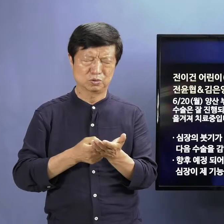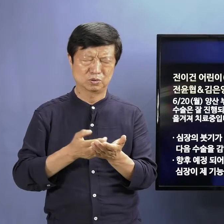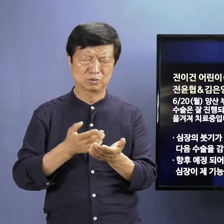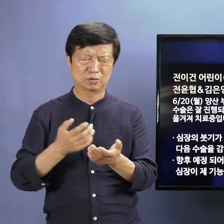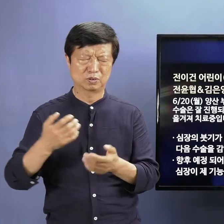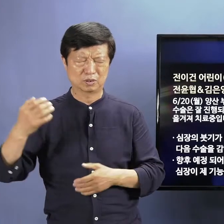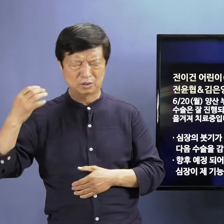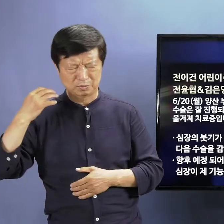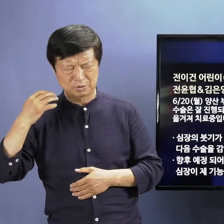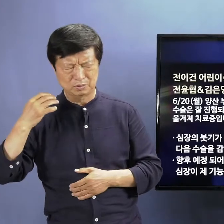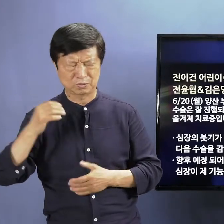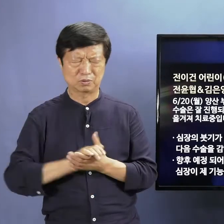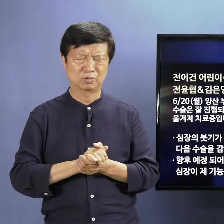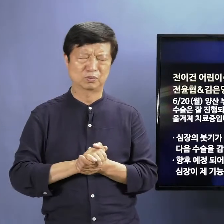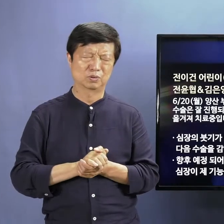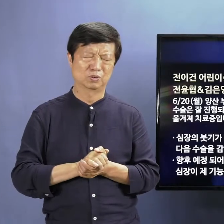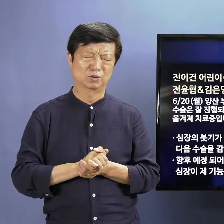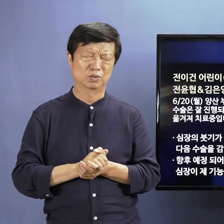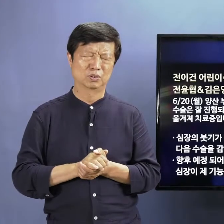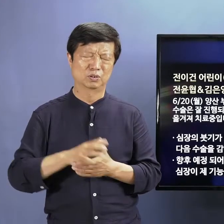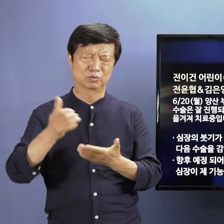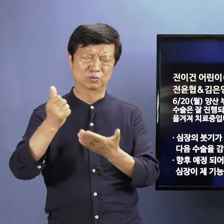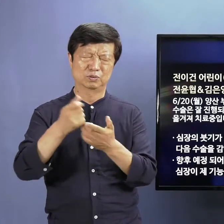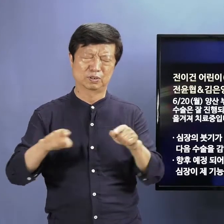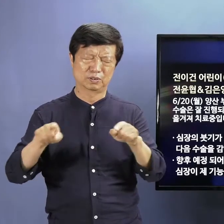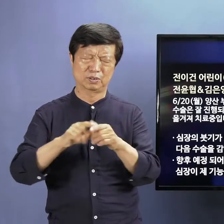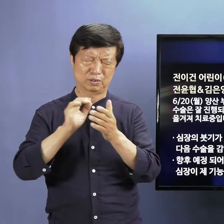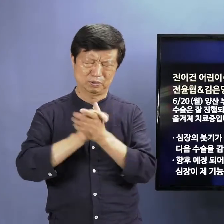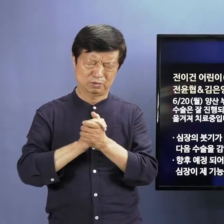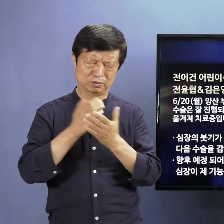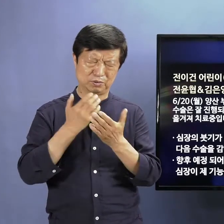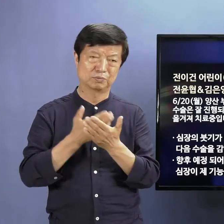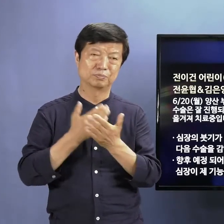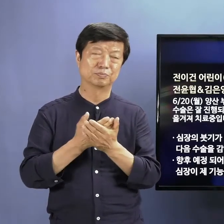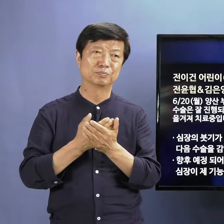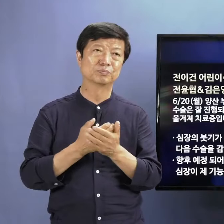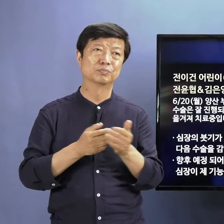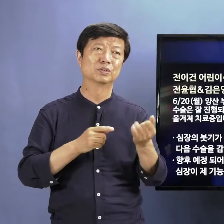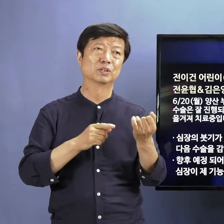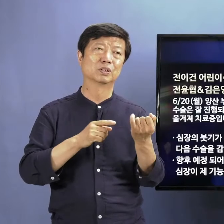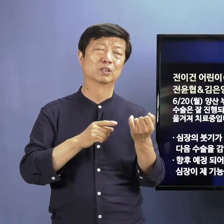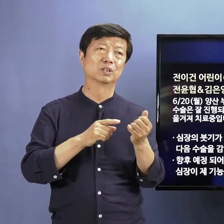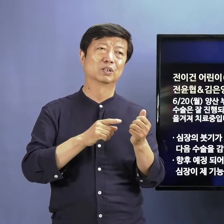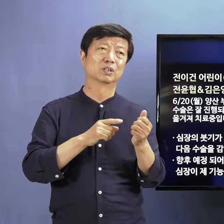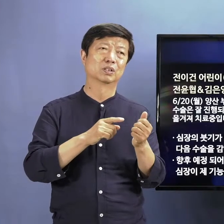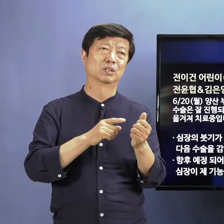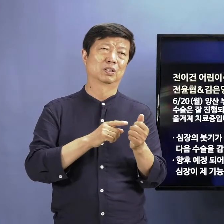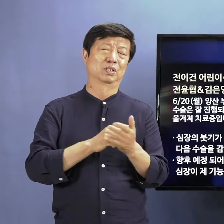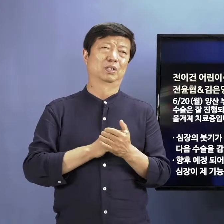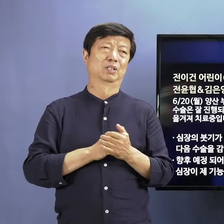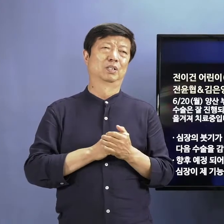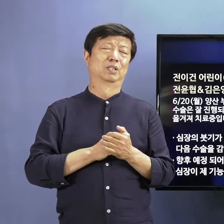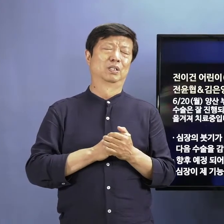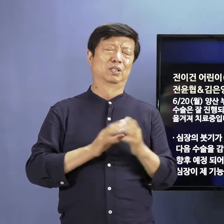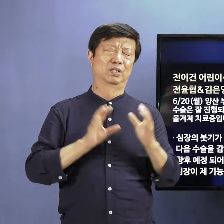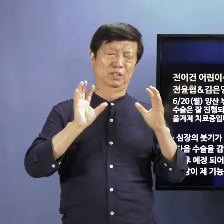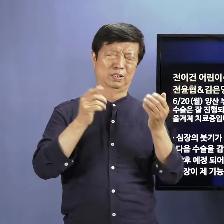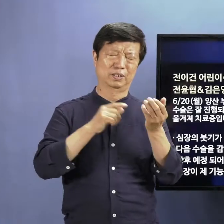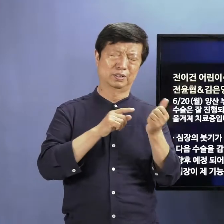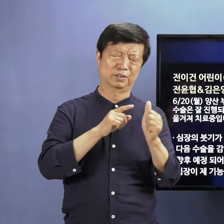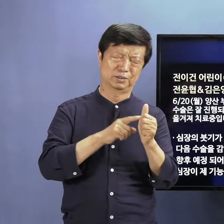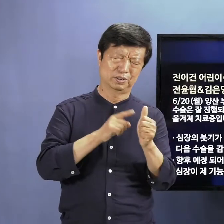어떻게 감당할 수 있을지 모르지만 주님 함께하여 주시사 정말 이건희는 특별한 아이로 기도의 어떤 그 열매로 설 수